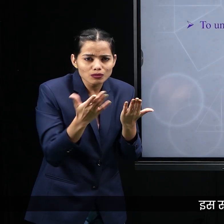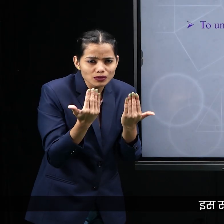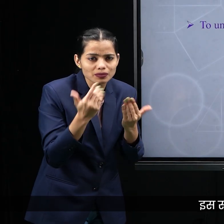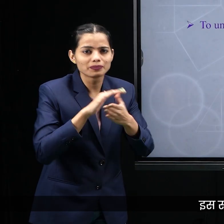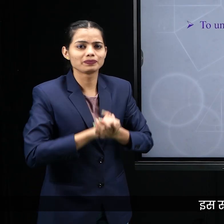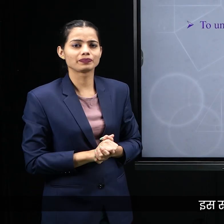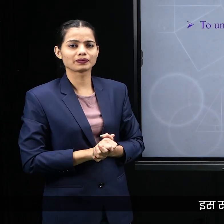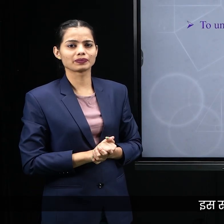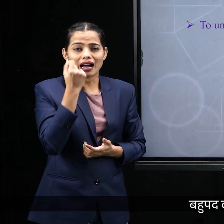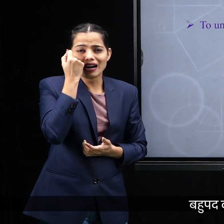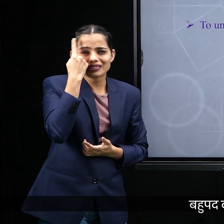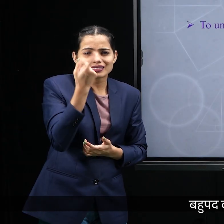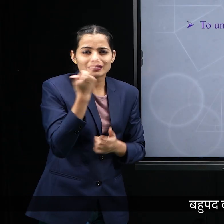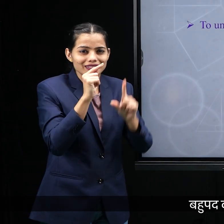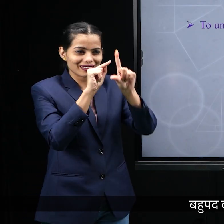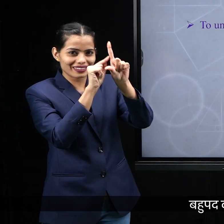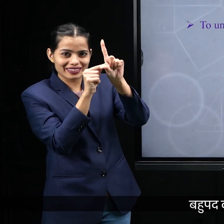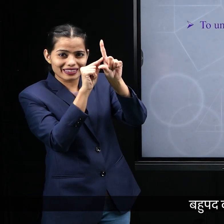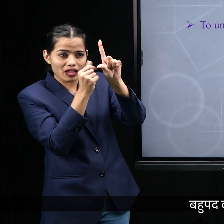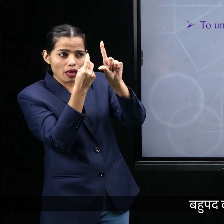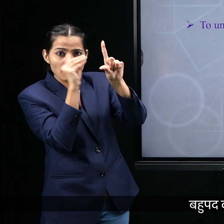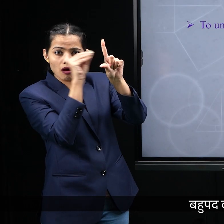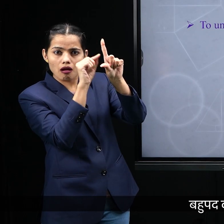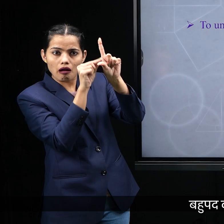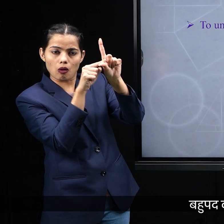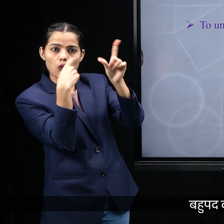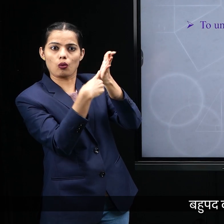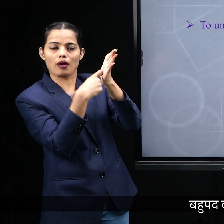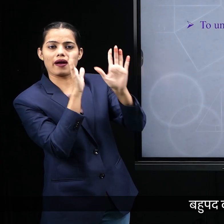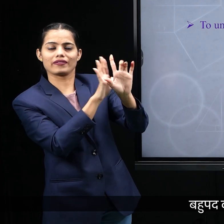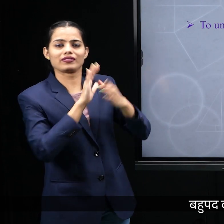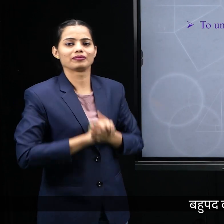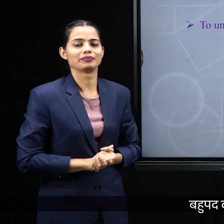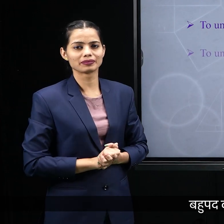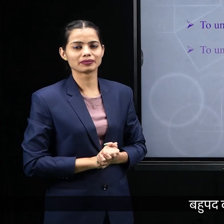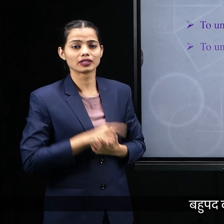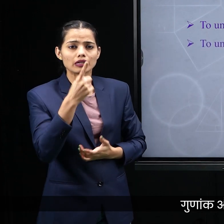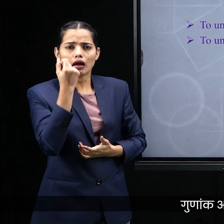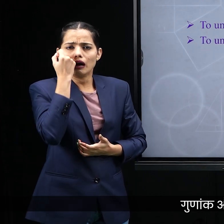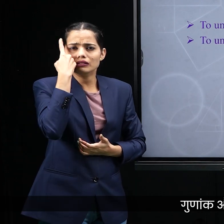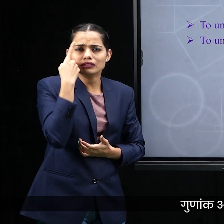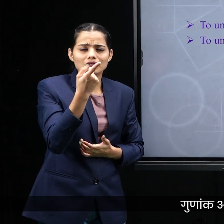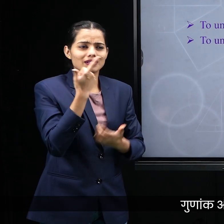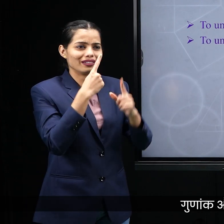सक्षम होंगे बहुपद की डिग्री को समझने के लिए, गुणांक और